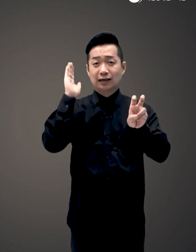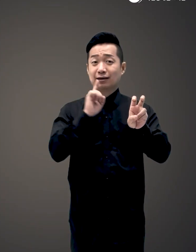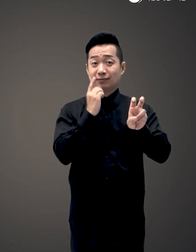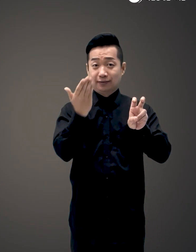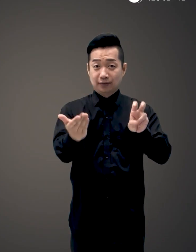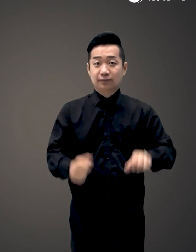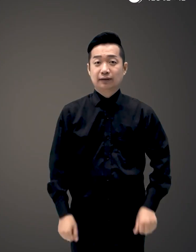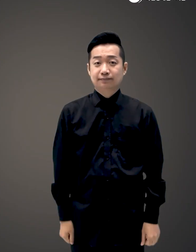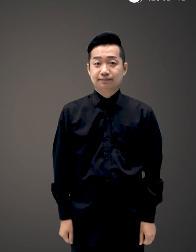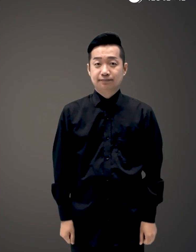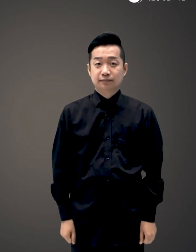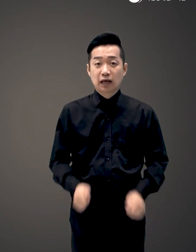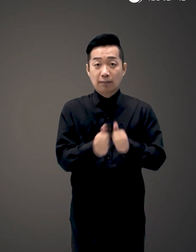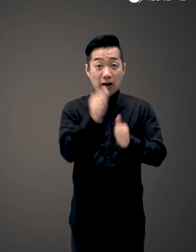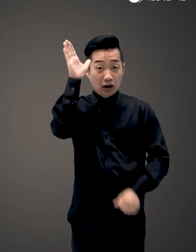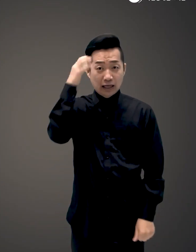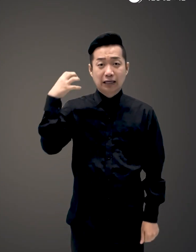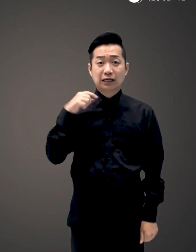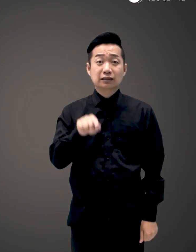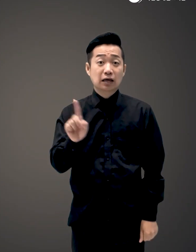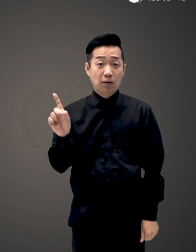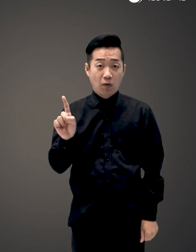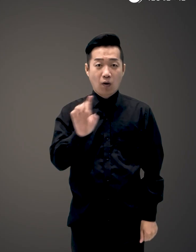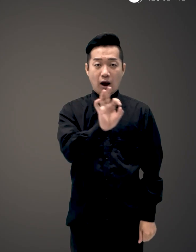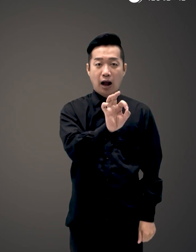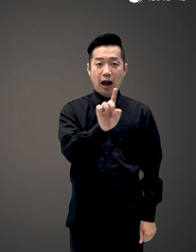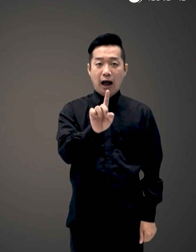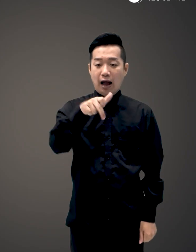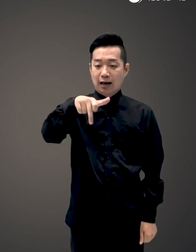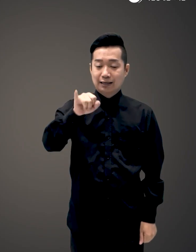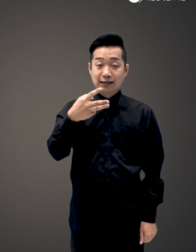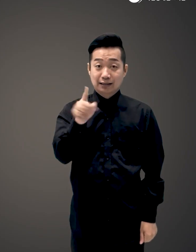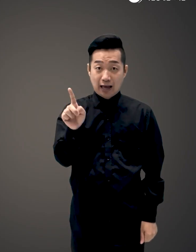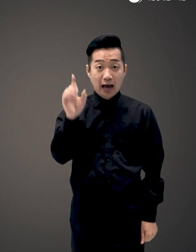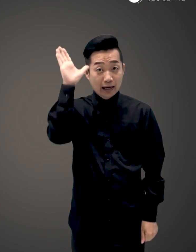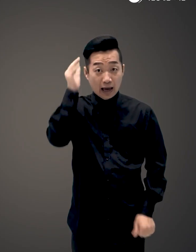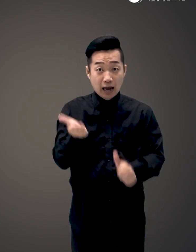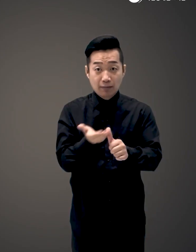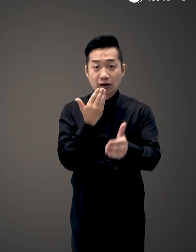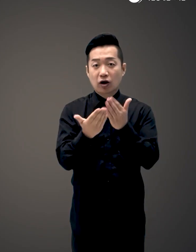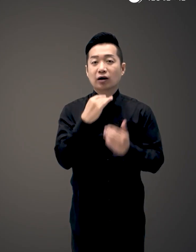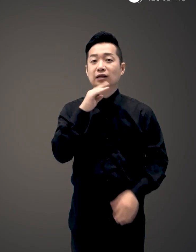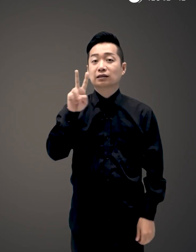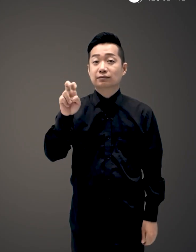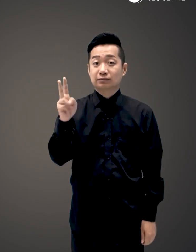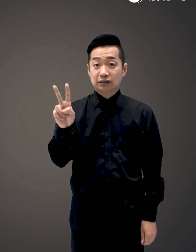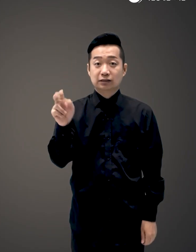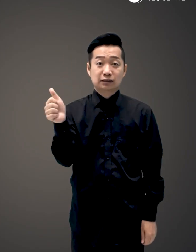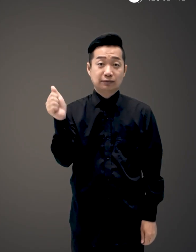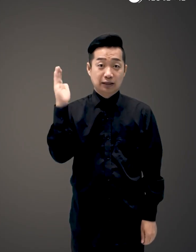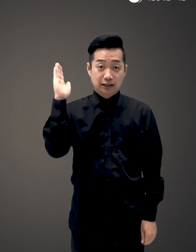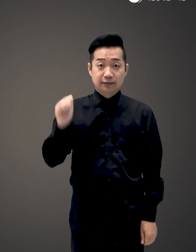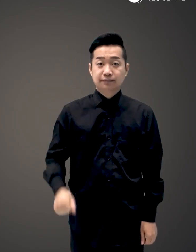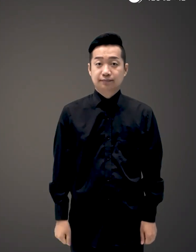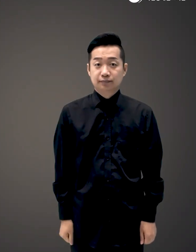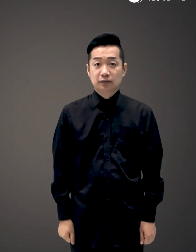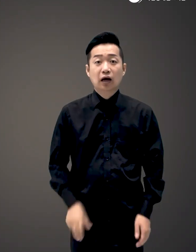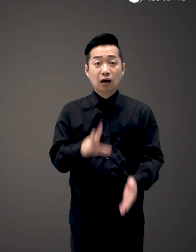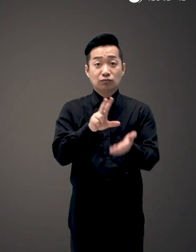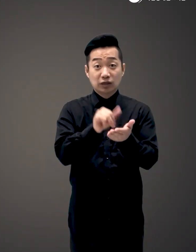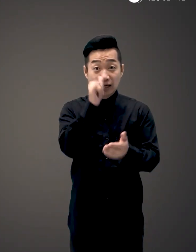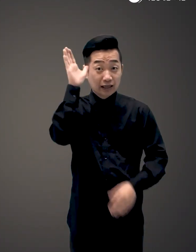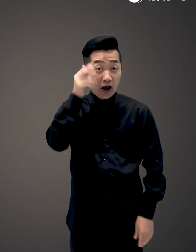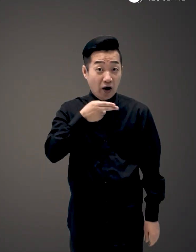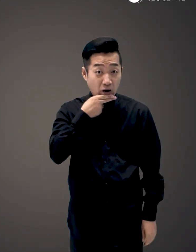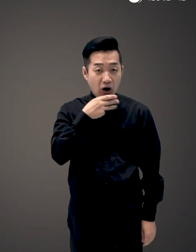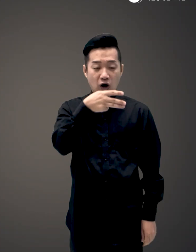이야기. 반려견을 책임진다는 것. 아키타견을 돌본 32세 남성 이야기. 문제 있는